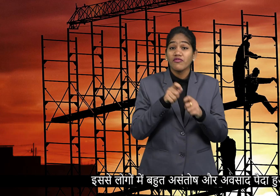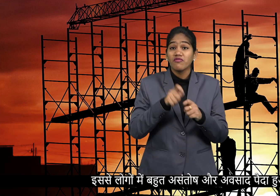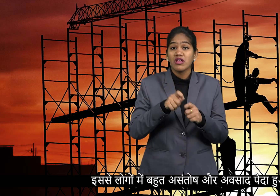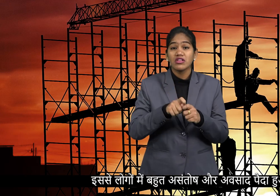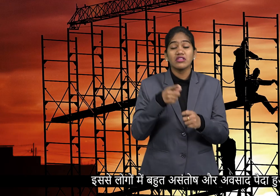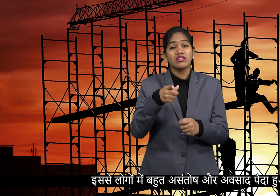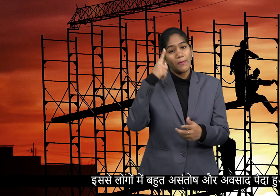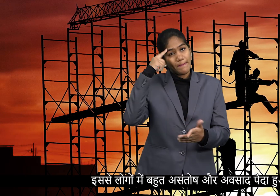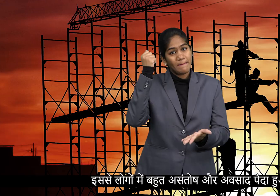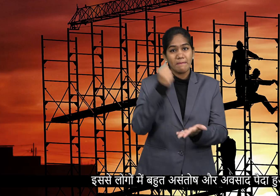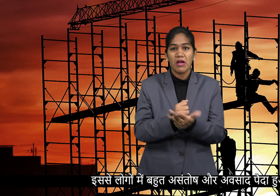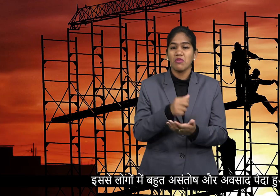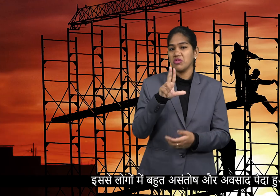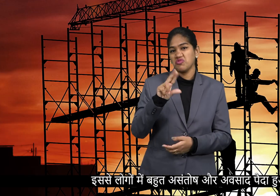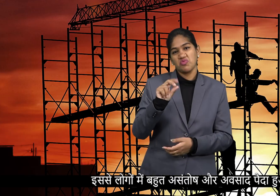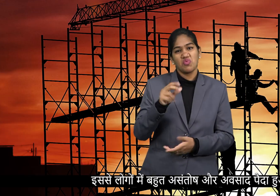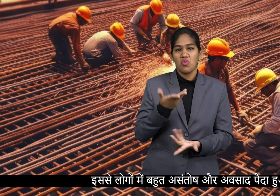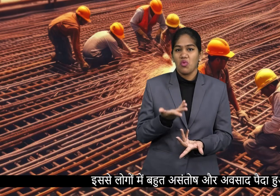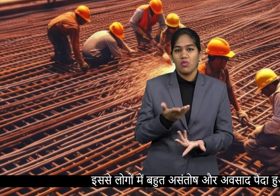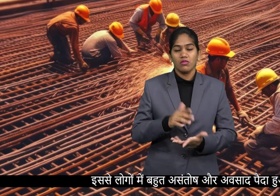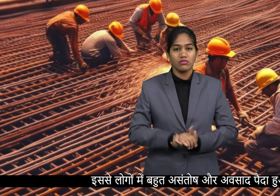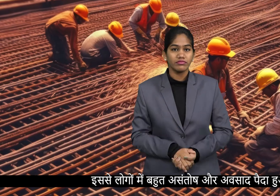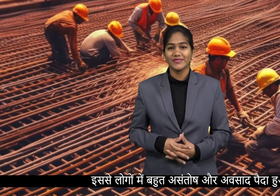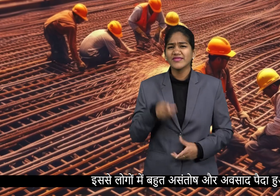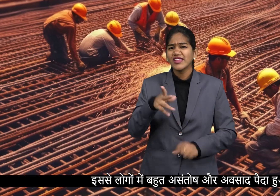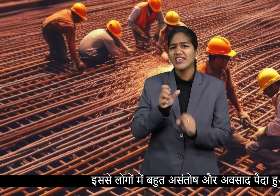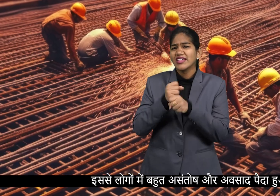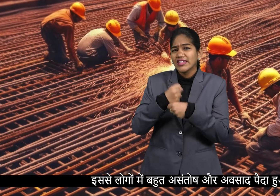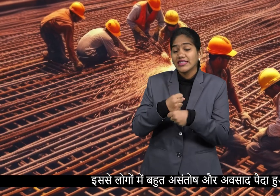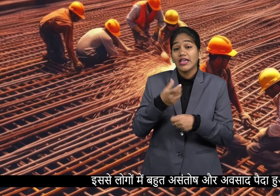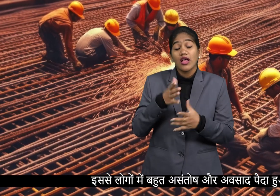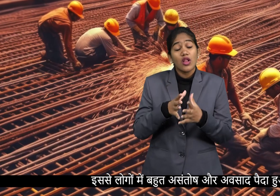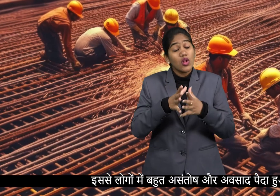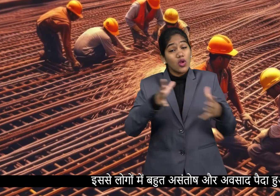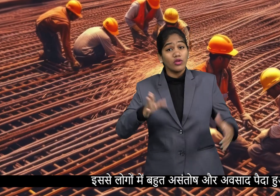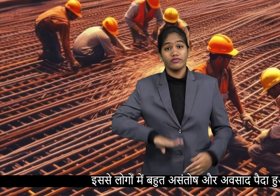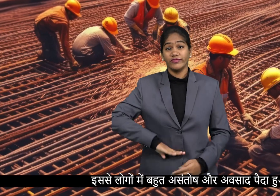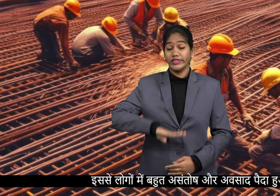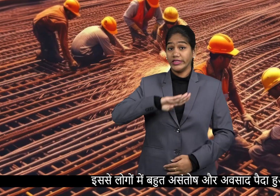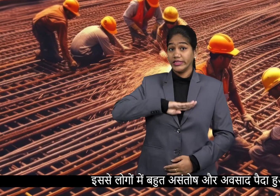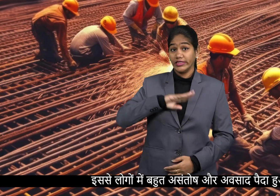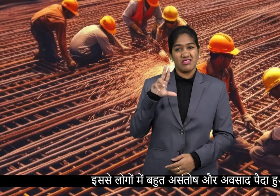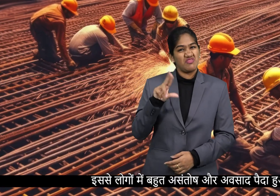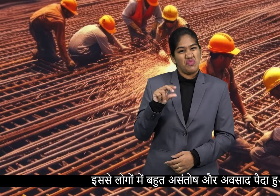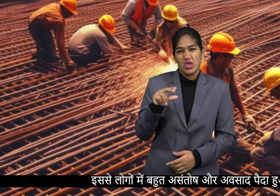था। इससे लोगों में बहुत असंतोष और अवसाद पैदा हुआ।